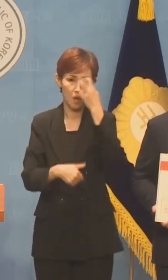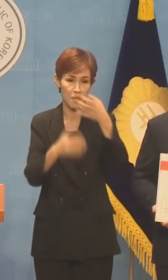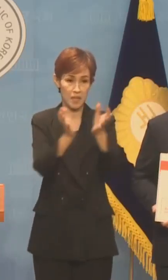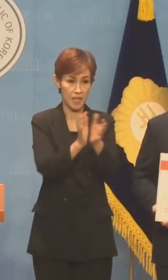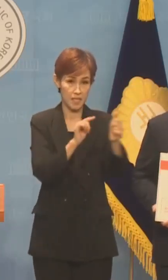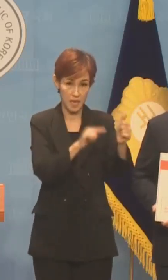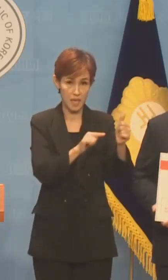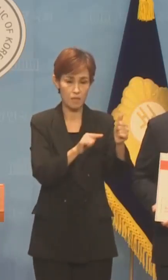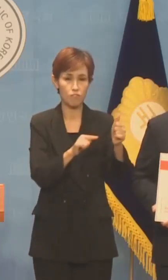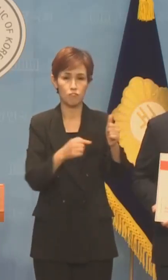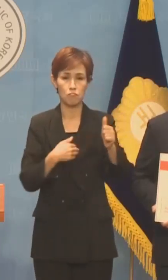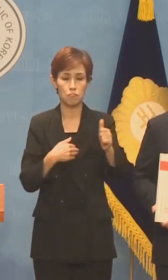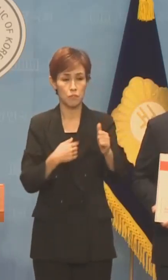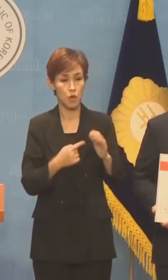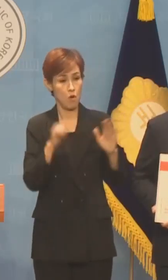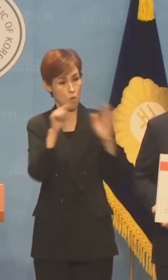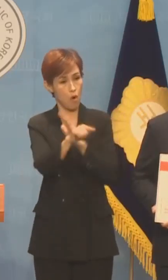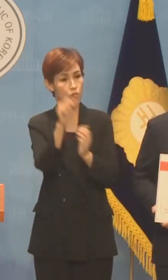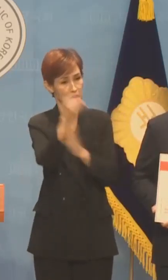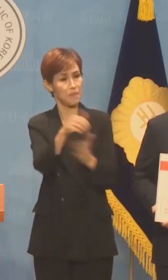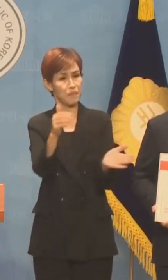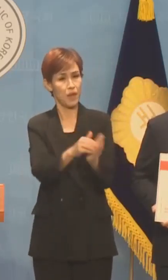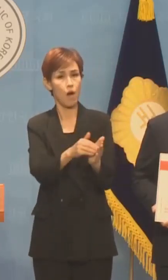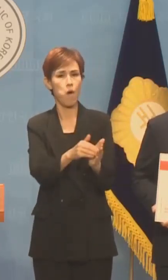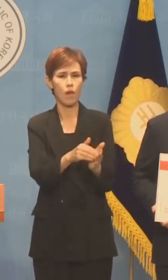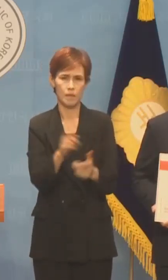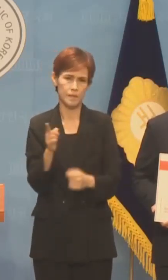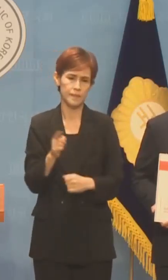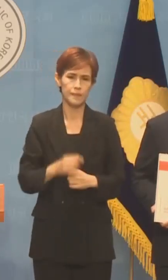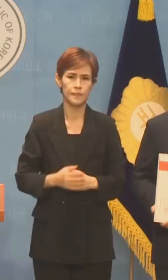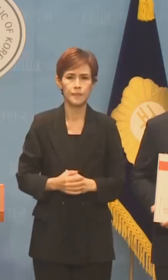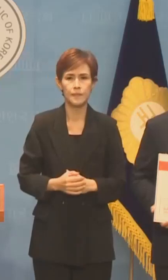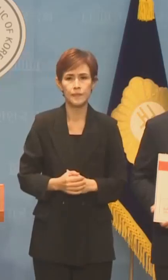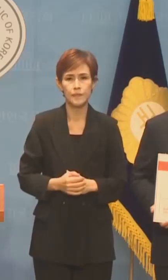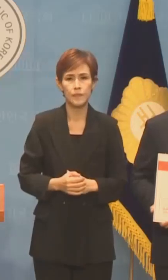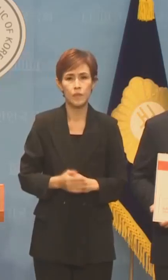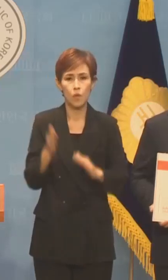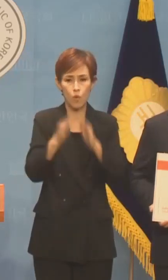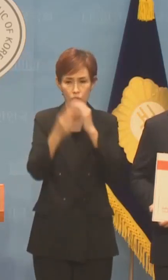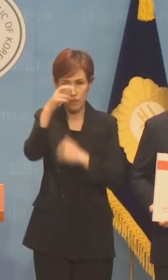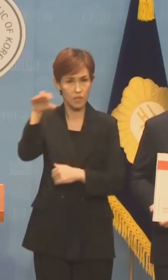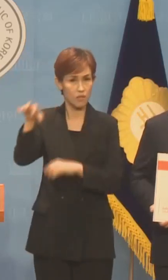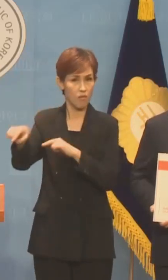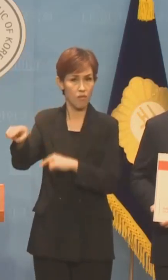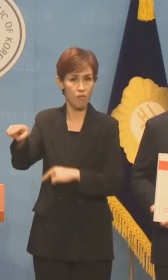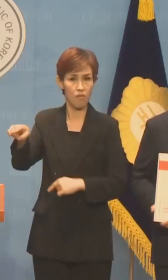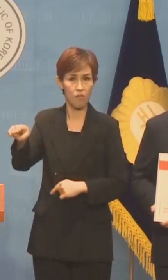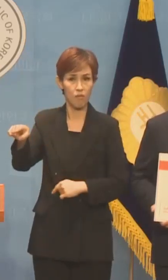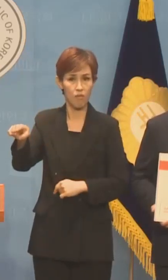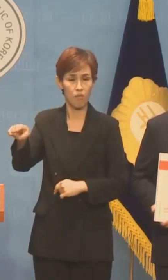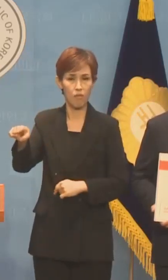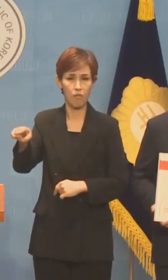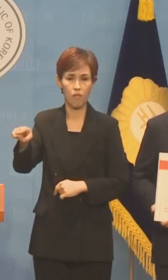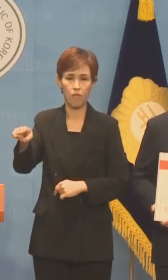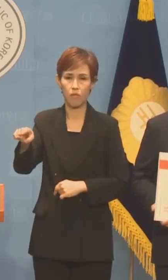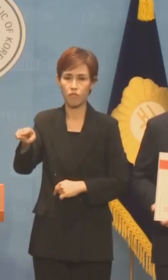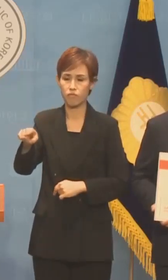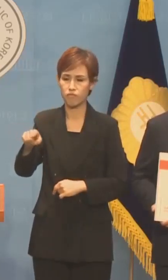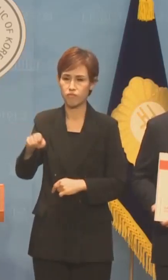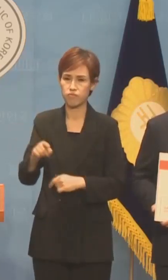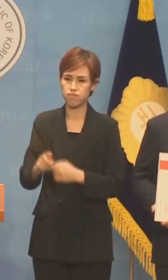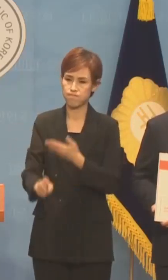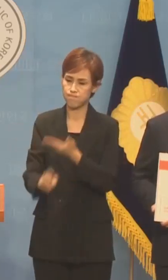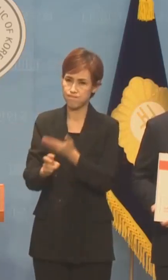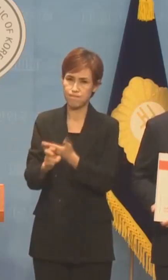경비단장이 관저 출입을 승인했다고 거짓말을 했습니다. 공수처 자체가 범죄 기관이 된